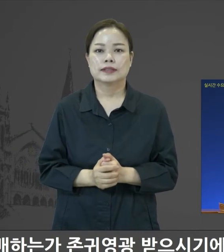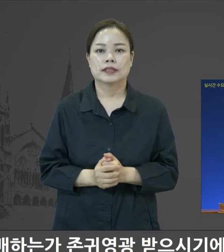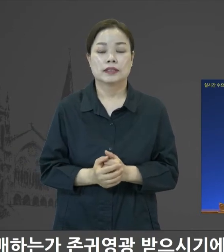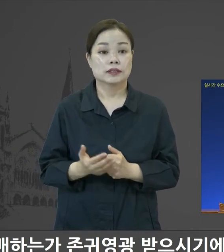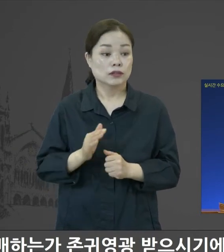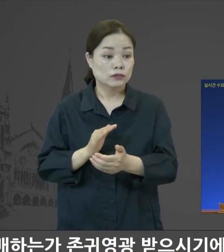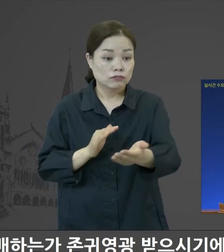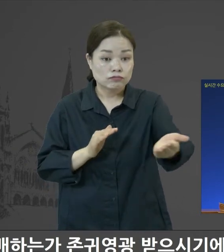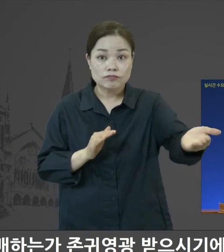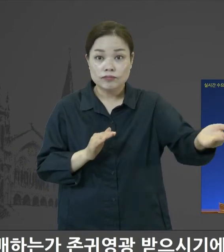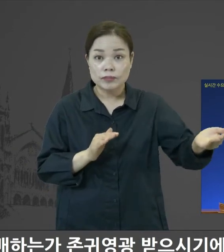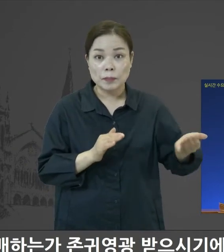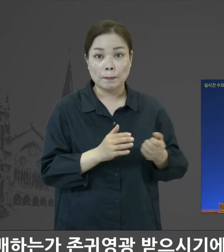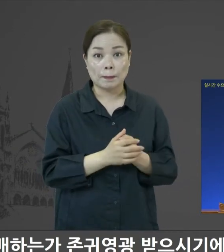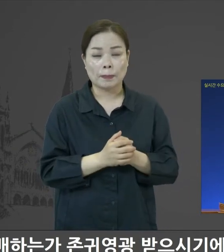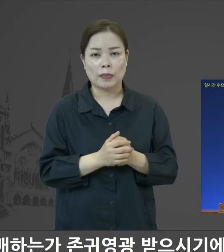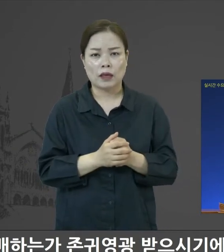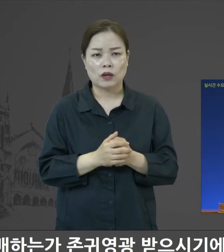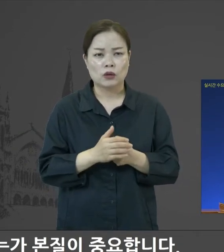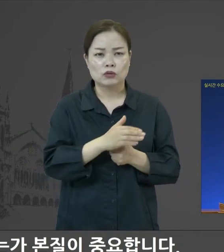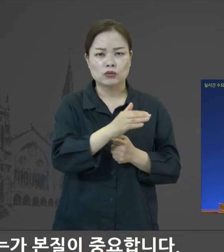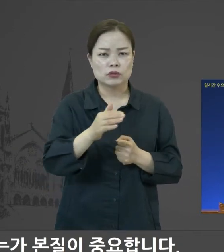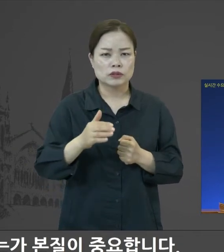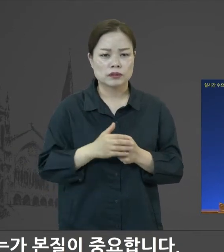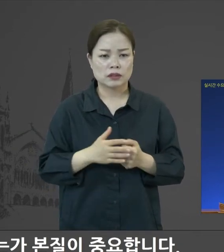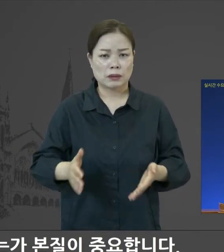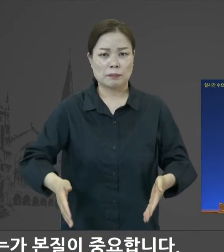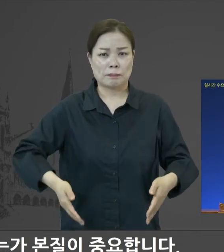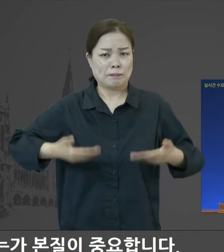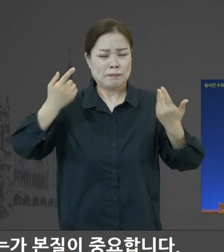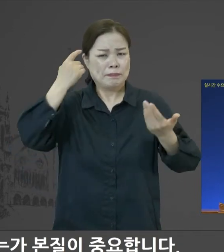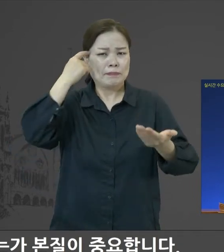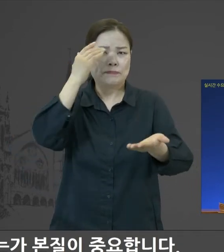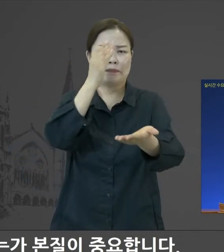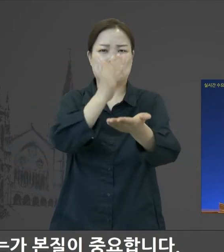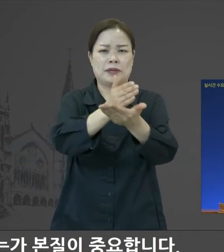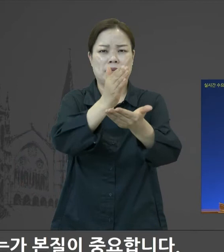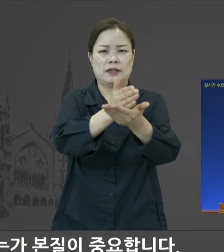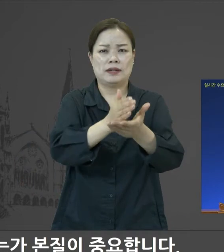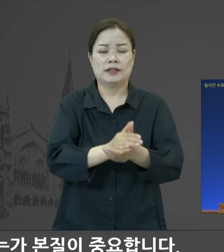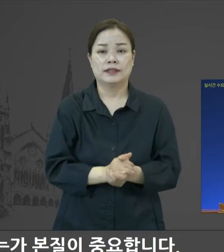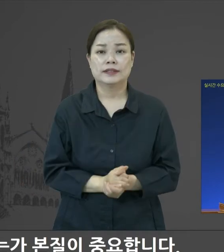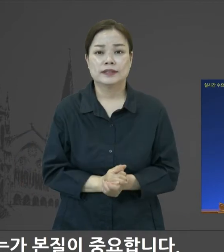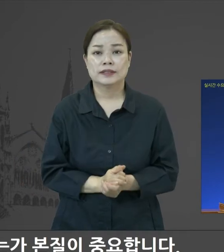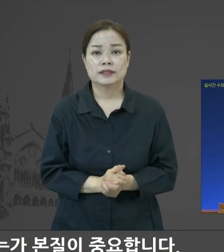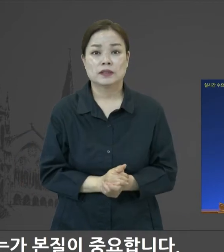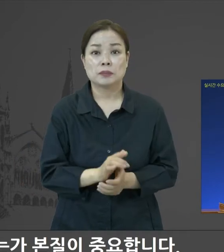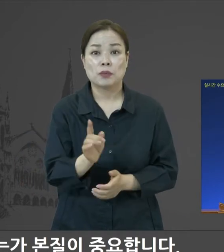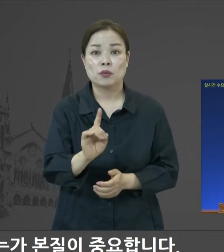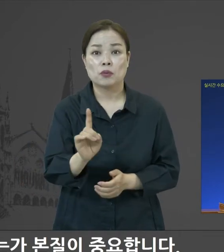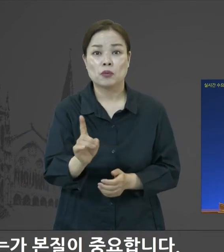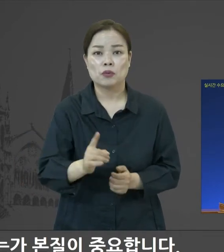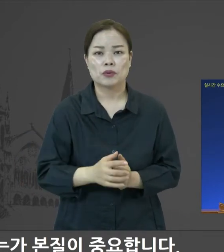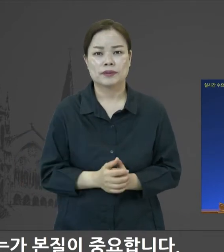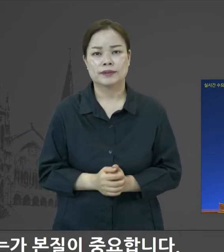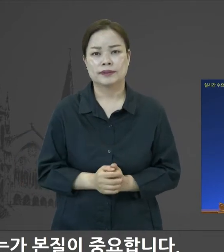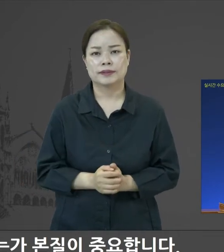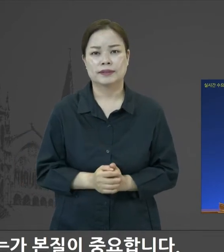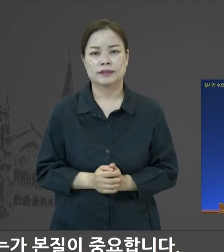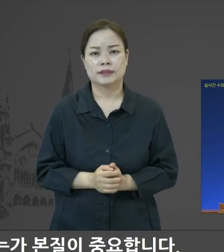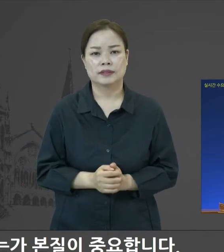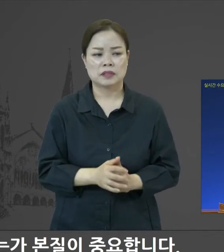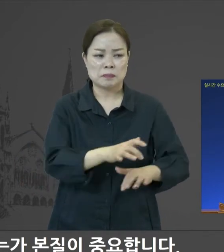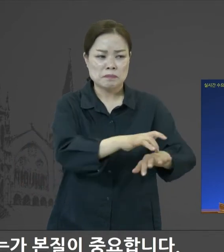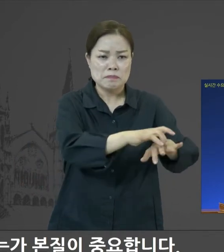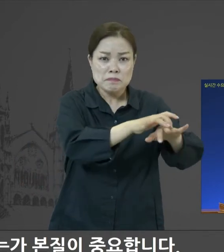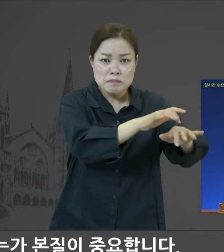그러나 여러분, 우리가 간과해서는 안 될 것이 하나 있습니다. 그것이 무엇이냐,